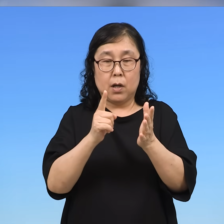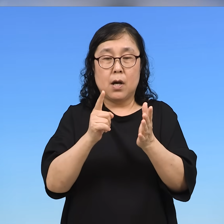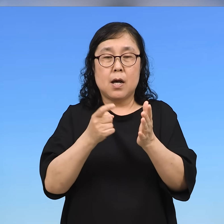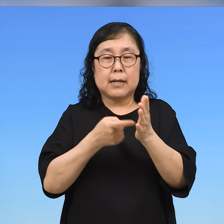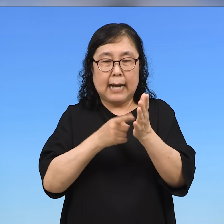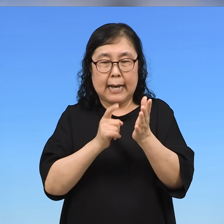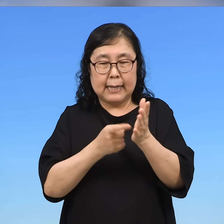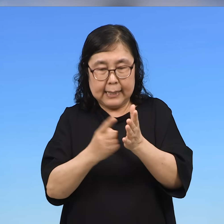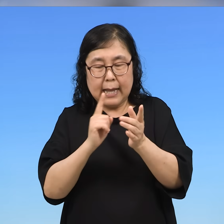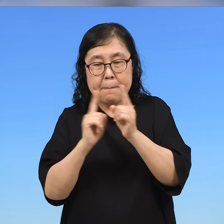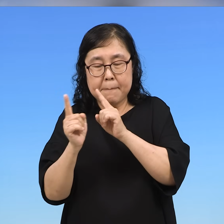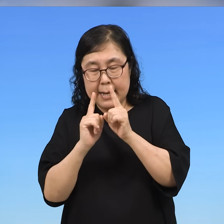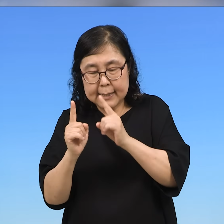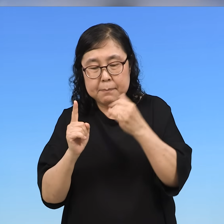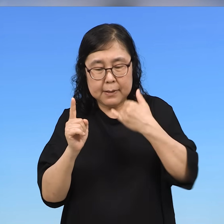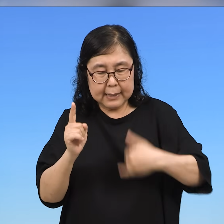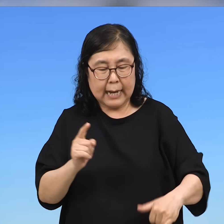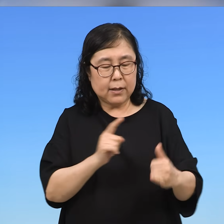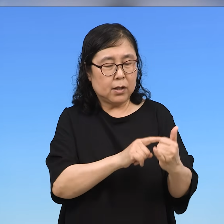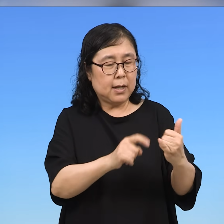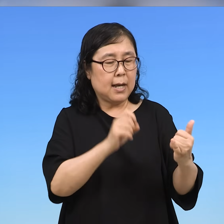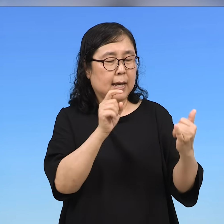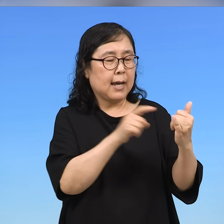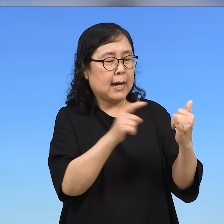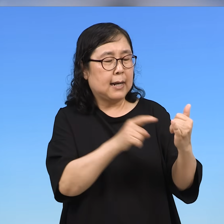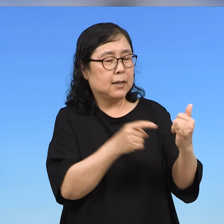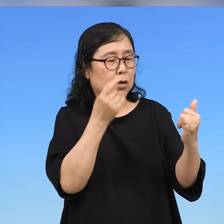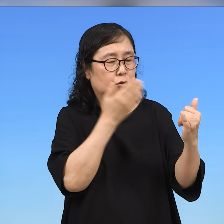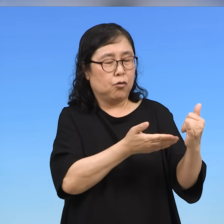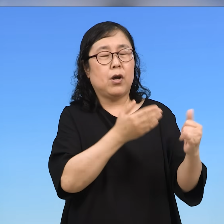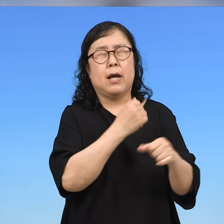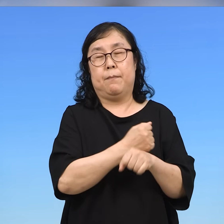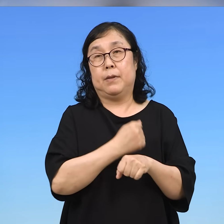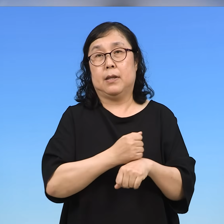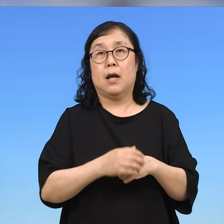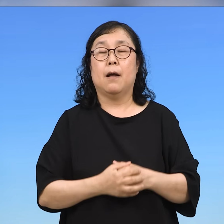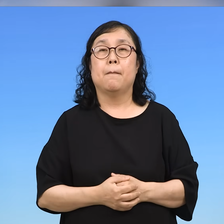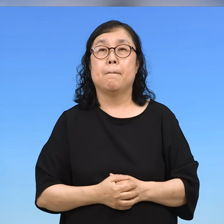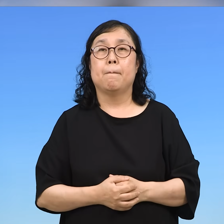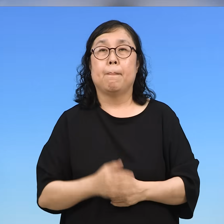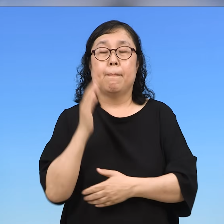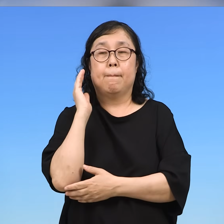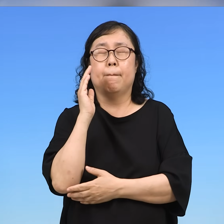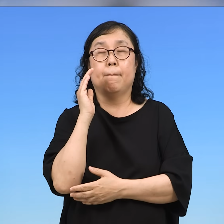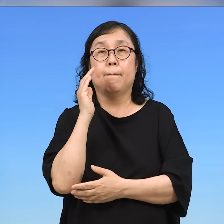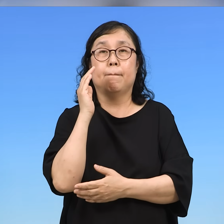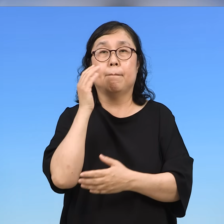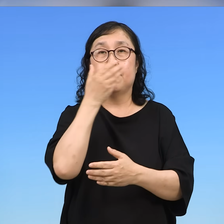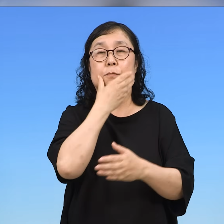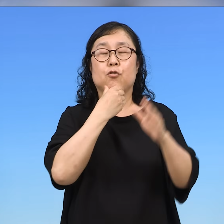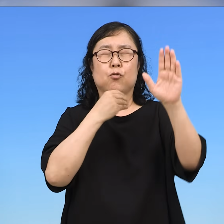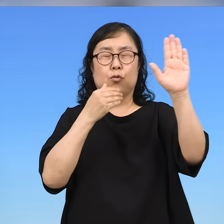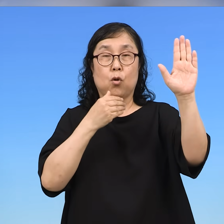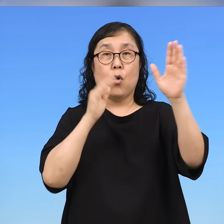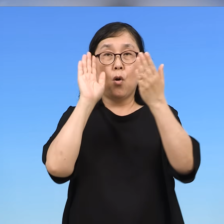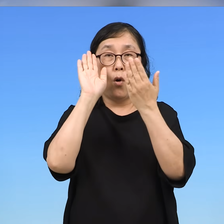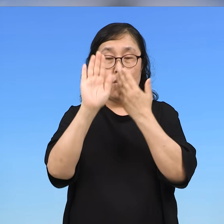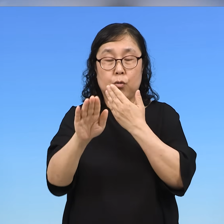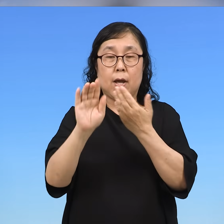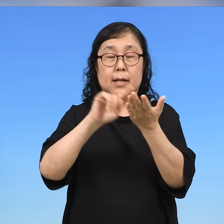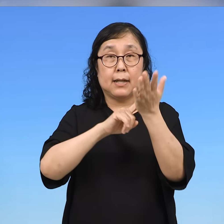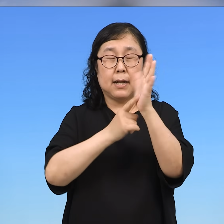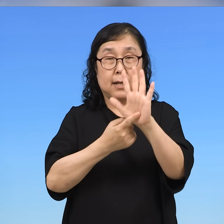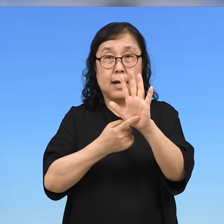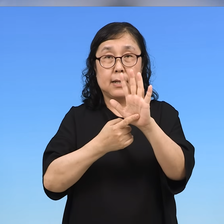자녀들에게 가르치려는 겁니다. 매 저녁 밥상, 오늘 그 설교 후에, 그 축도 후에 나오는